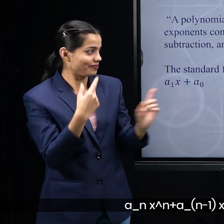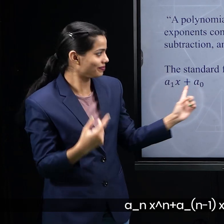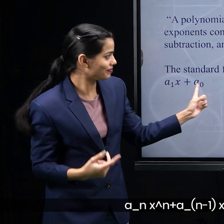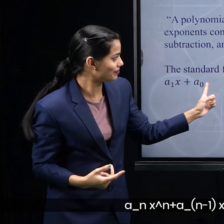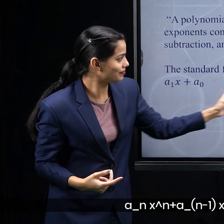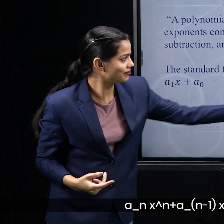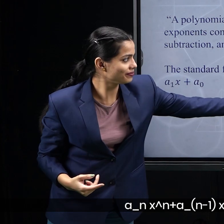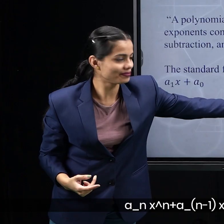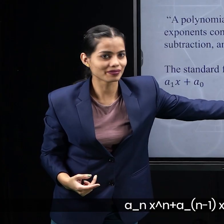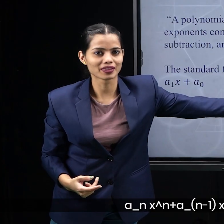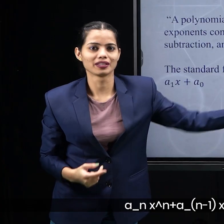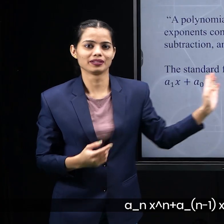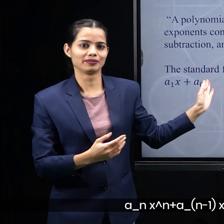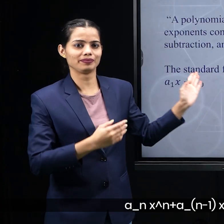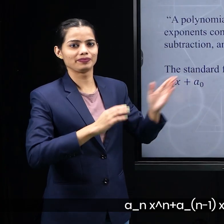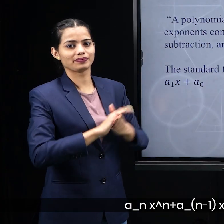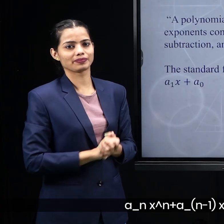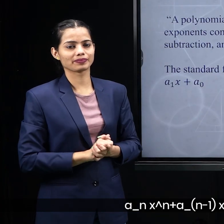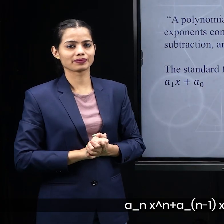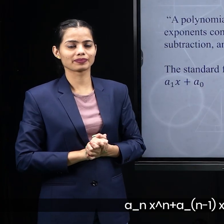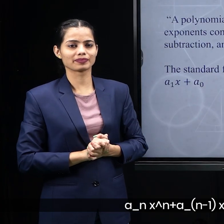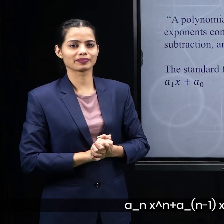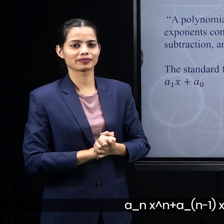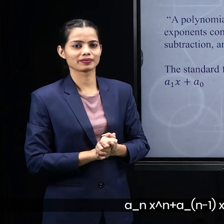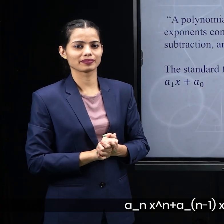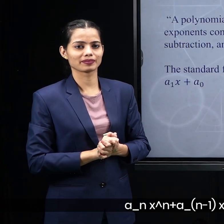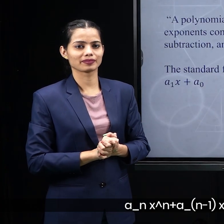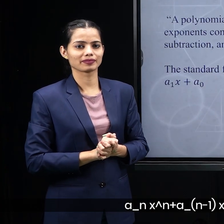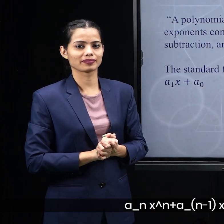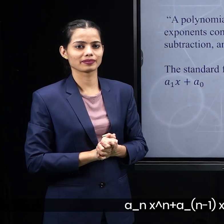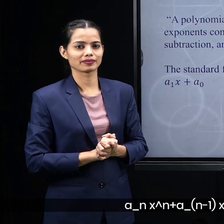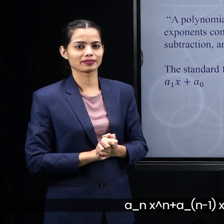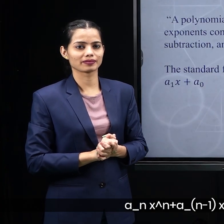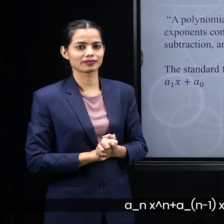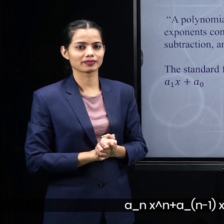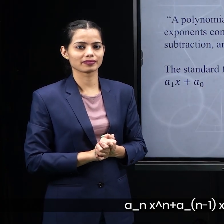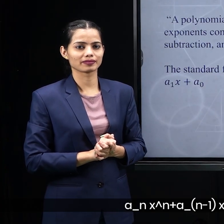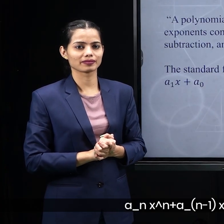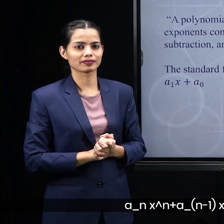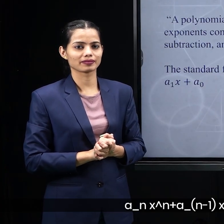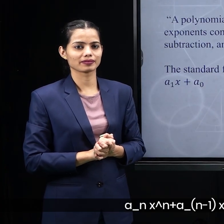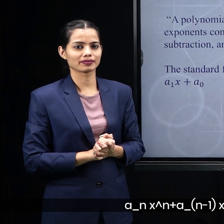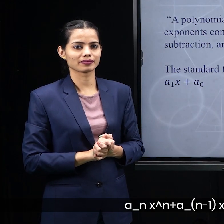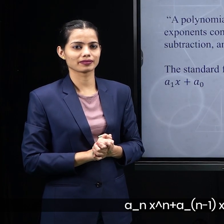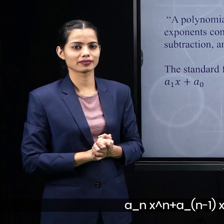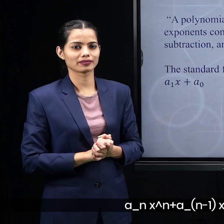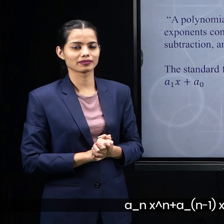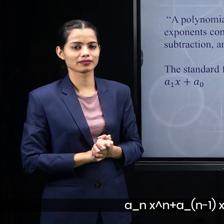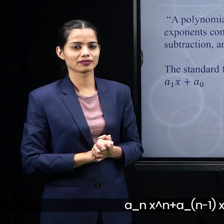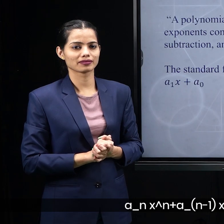power n minus 1 plus a n minus 2 x to the power n minus 2 plus a1 x plus